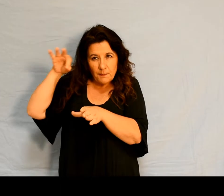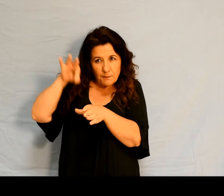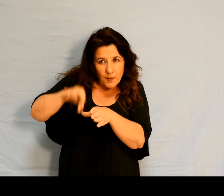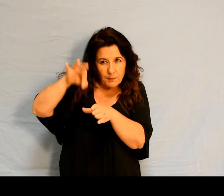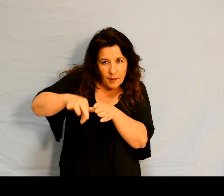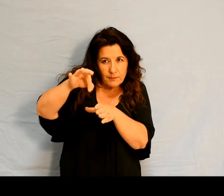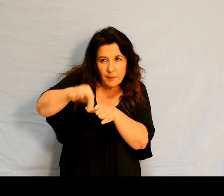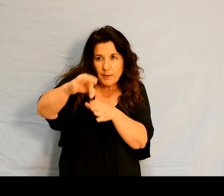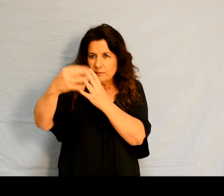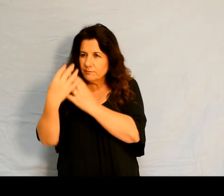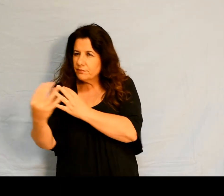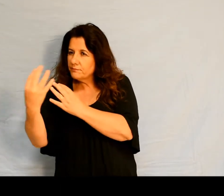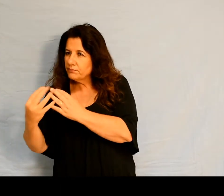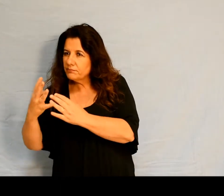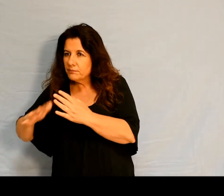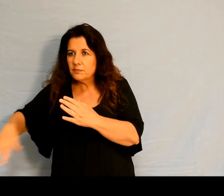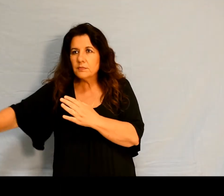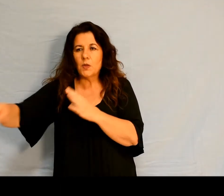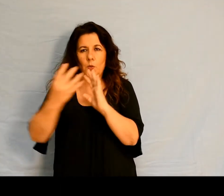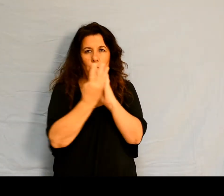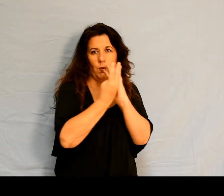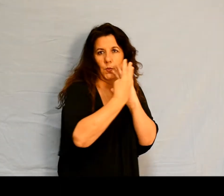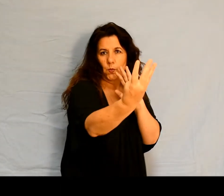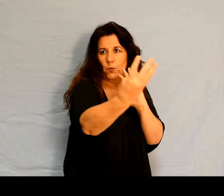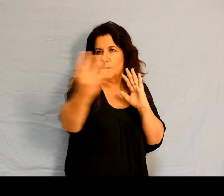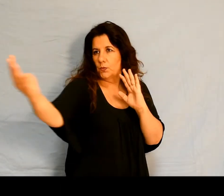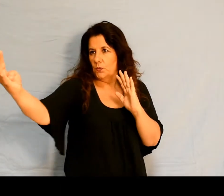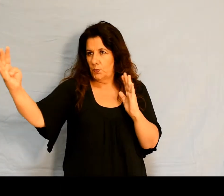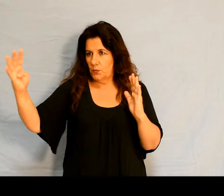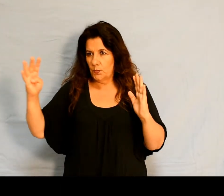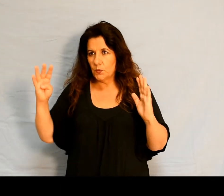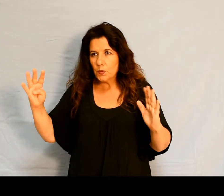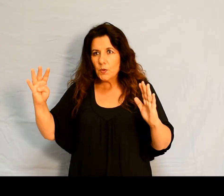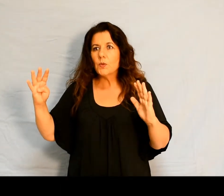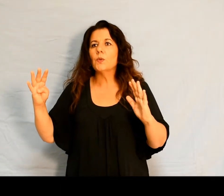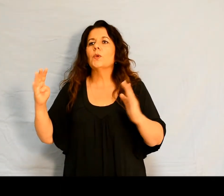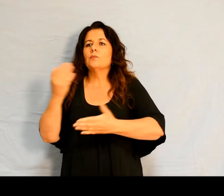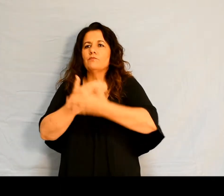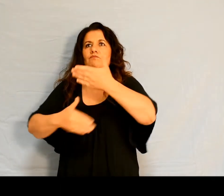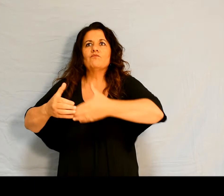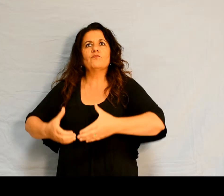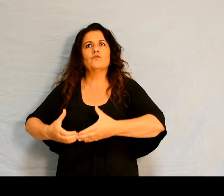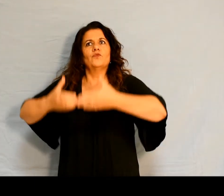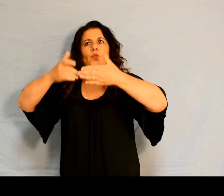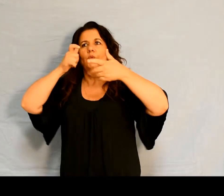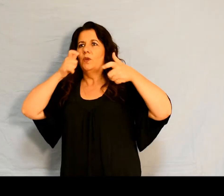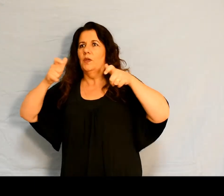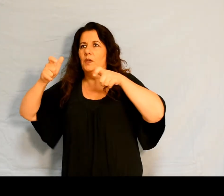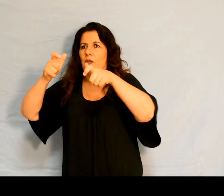et creusa un pressoir et bâtit une tour de garde.